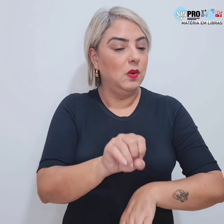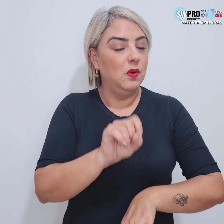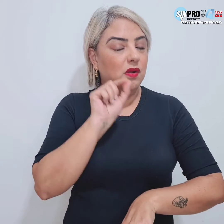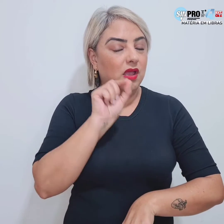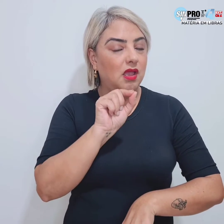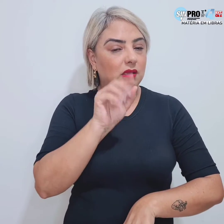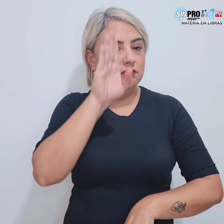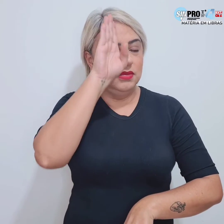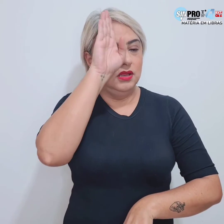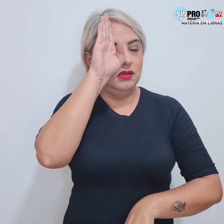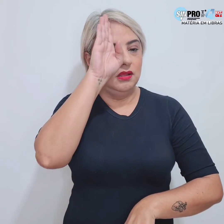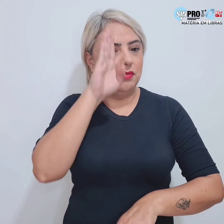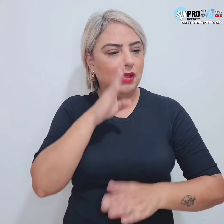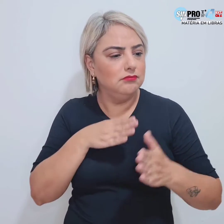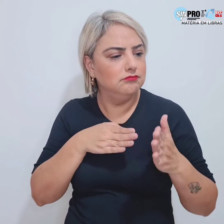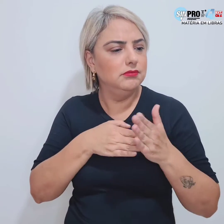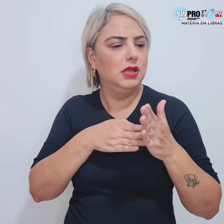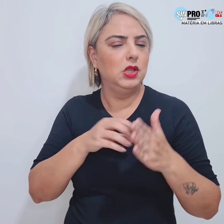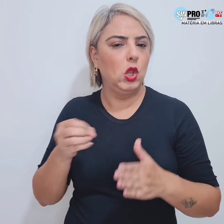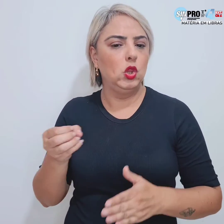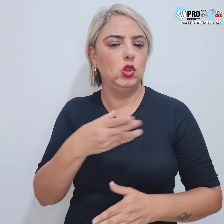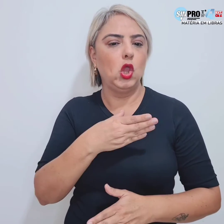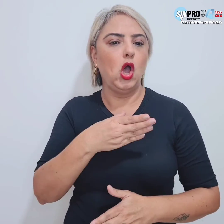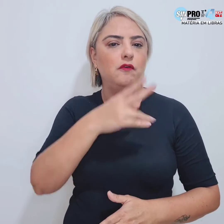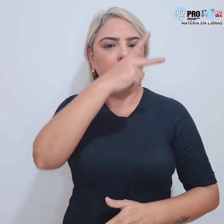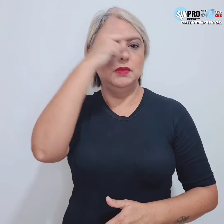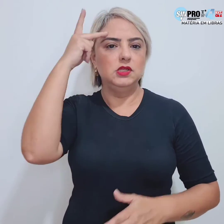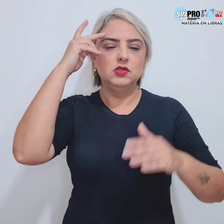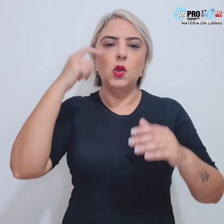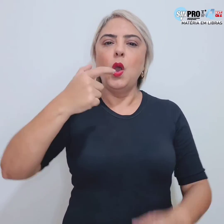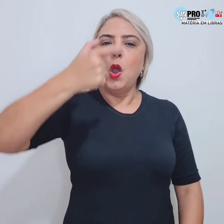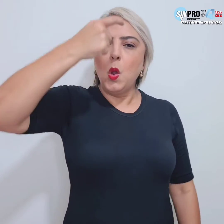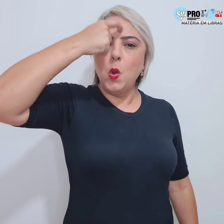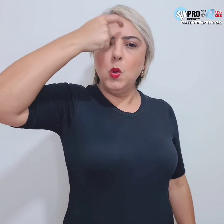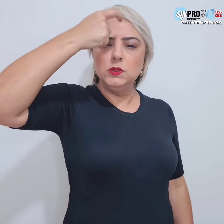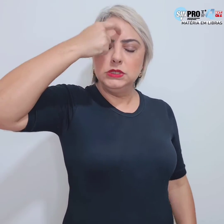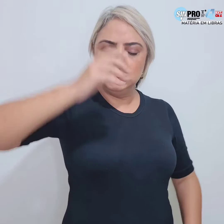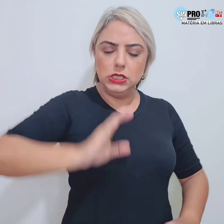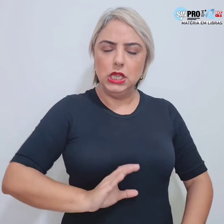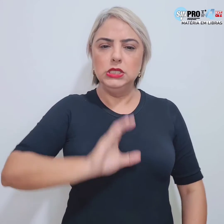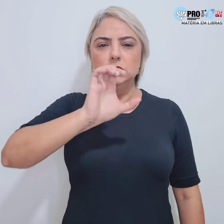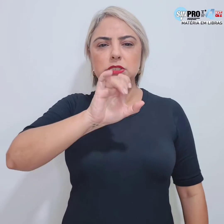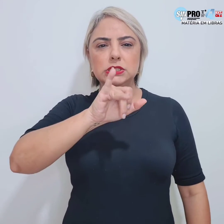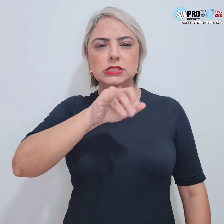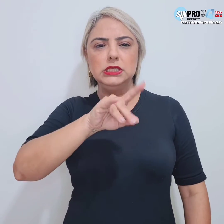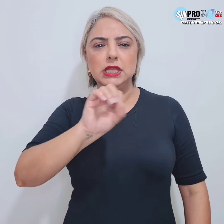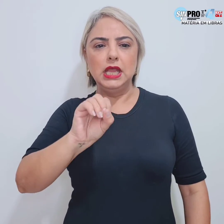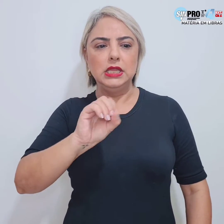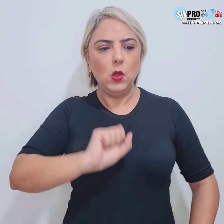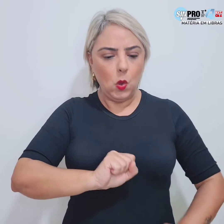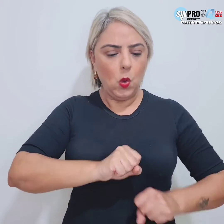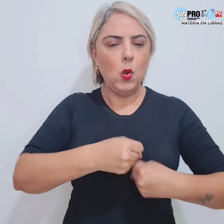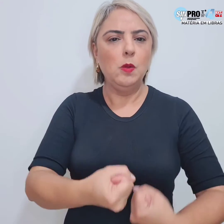para impedir novos cidadãos capazes de combater esse tipo de política.